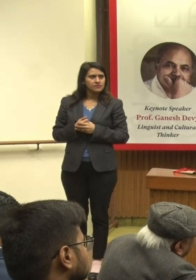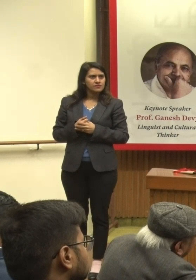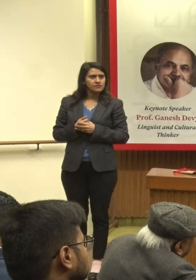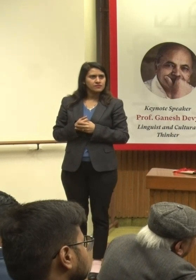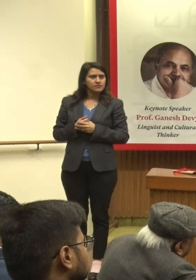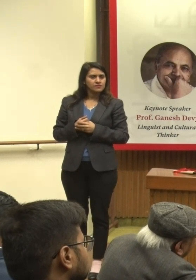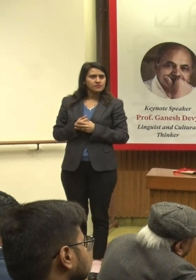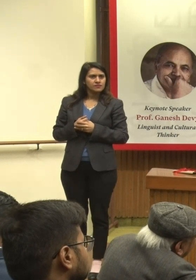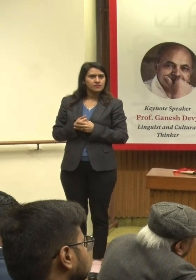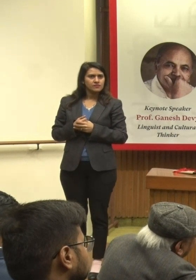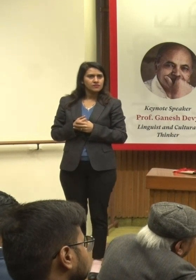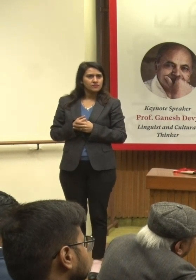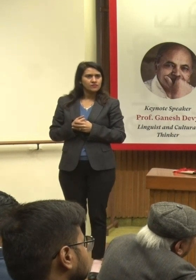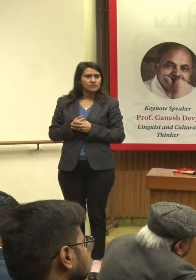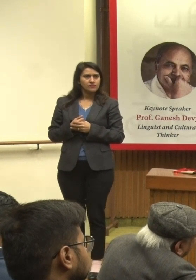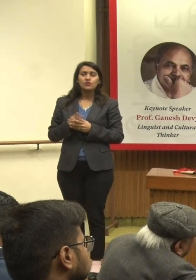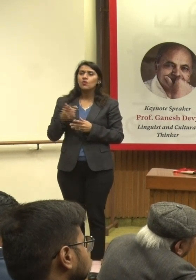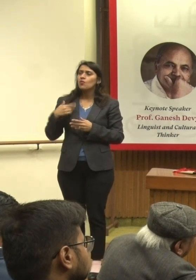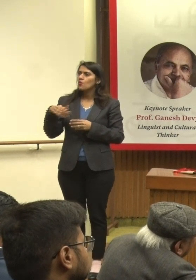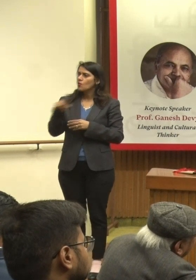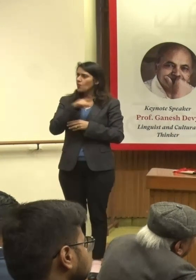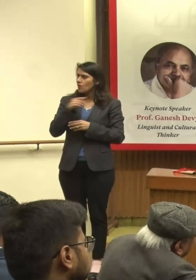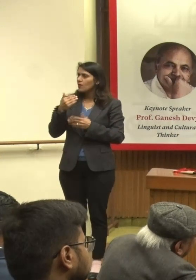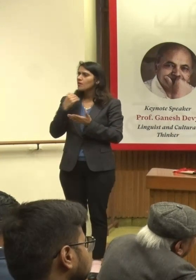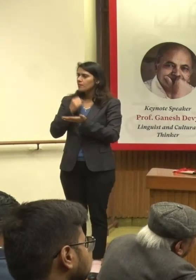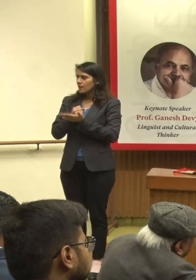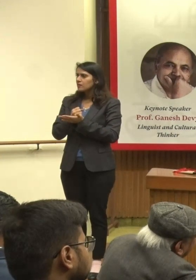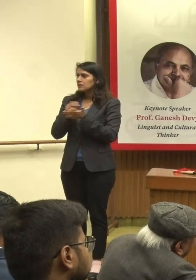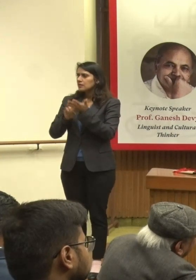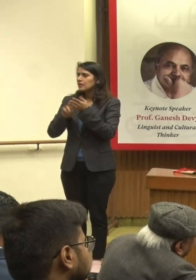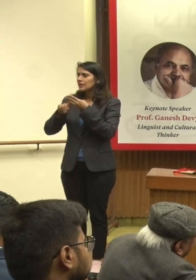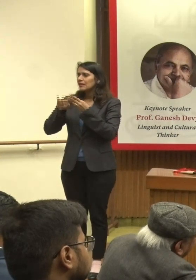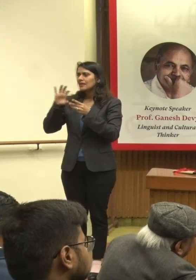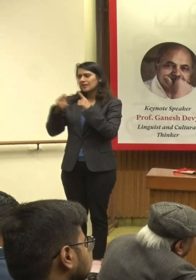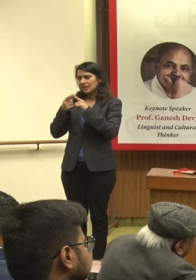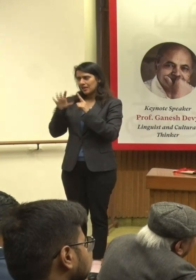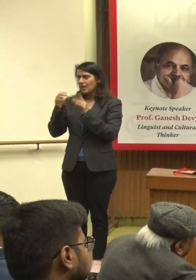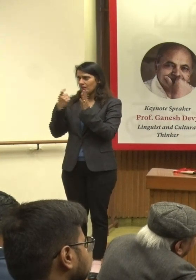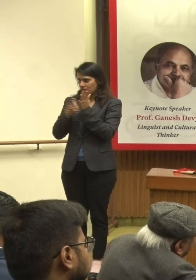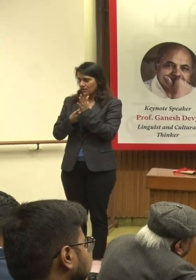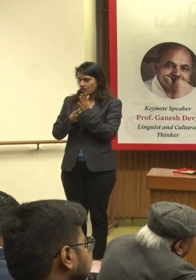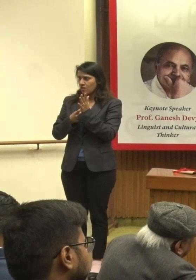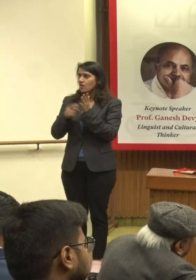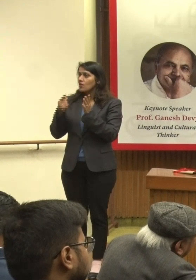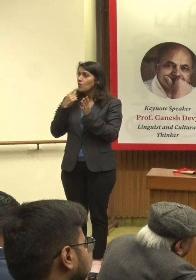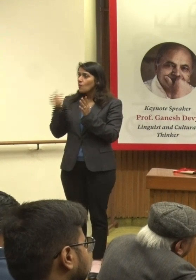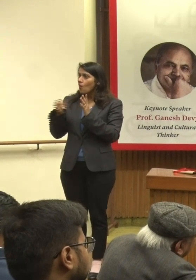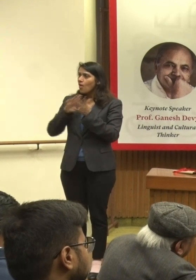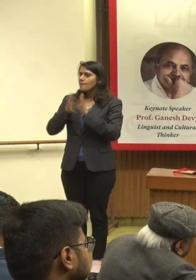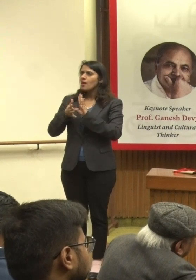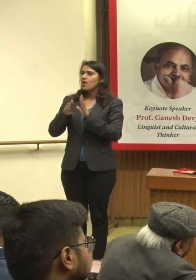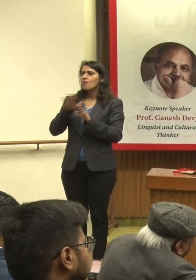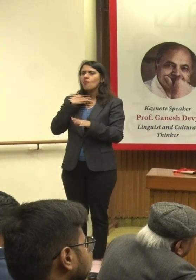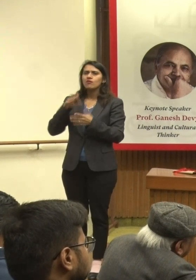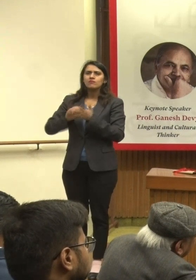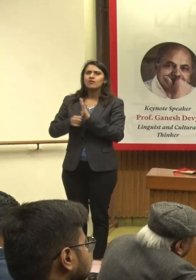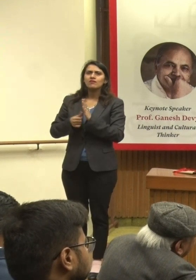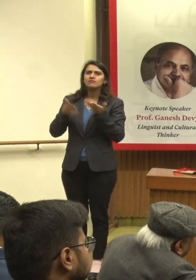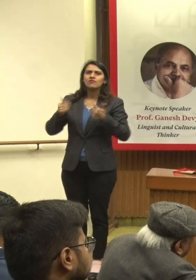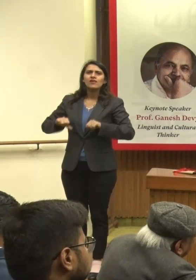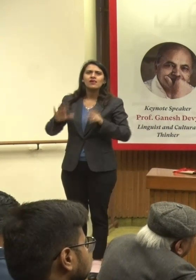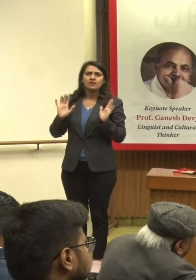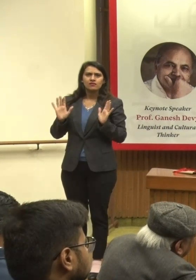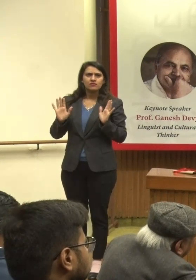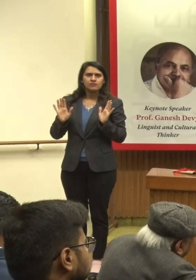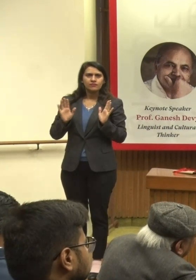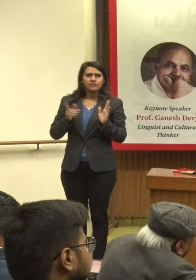makes us immortal. But if we become immortal with nectar in this condition, and Hindi में